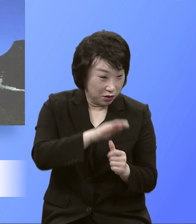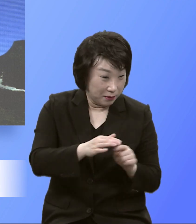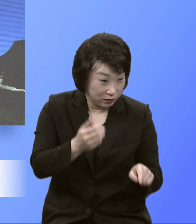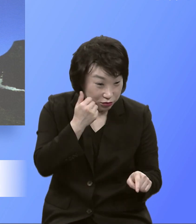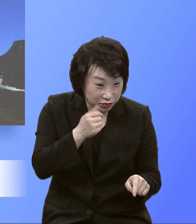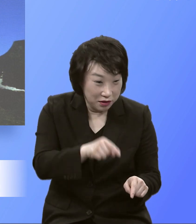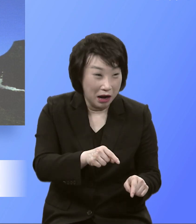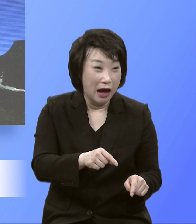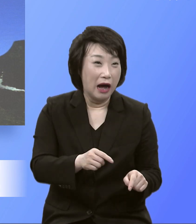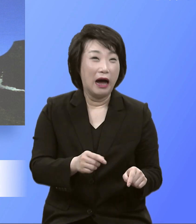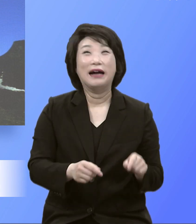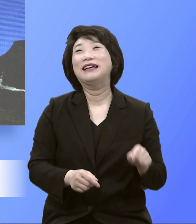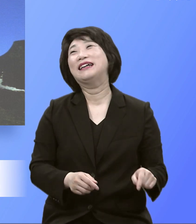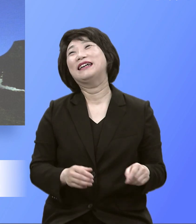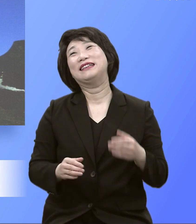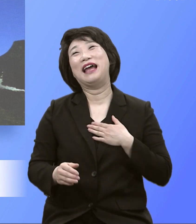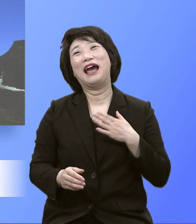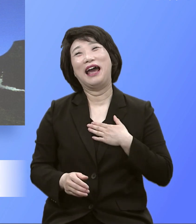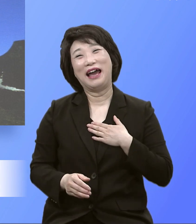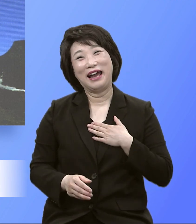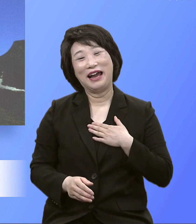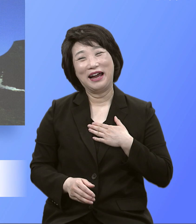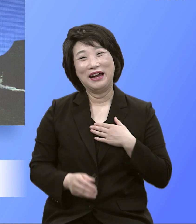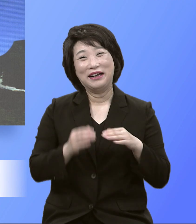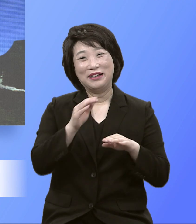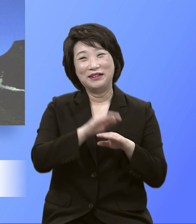근데 얘가 누구요 봤더니